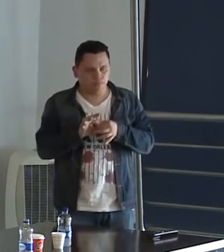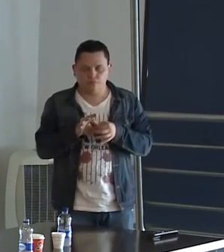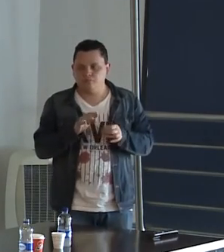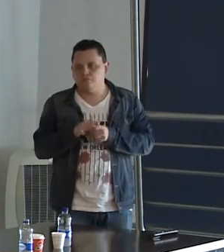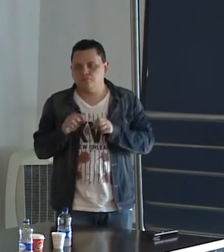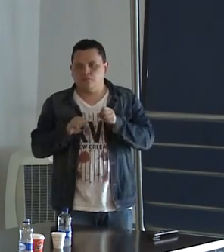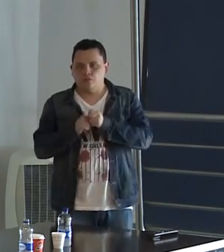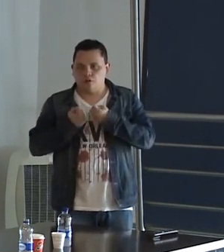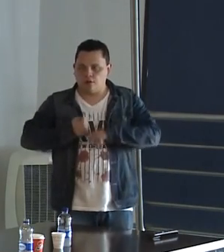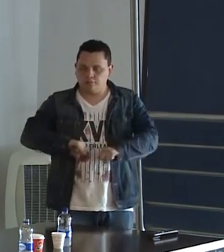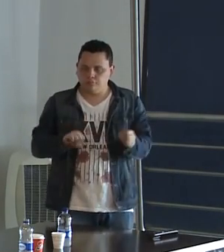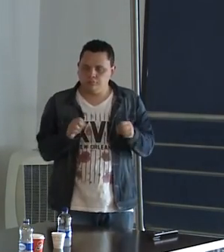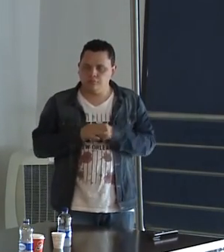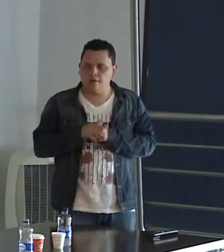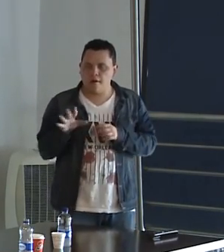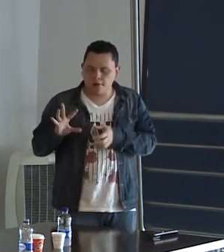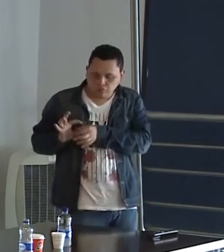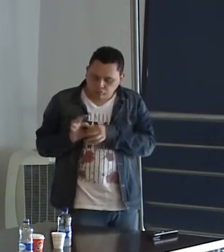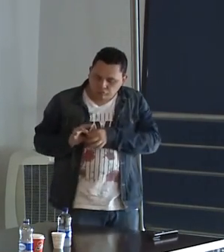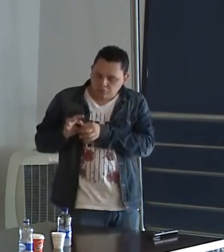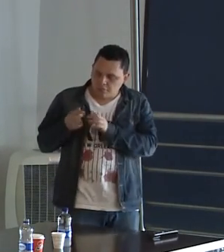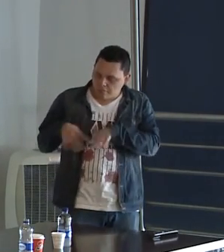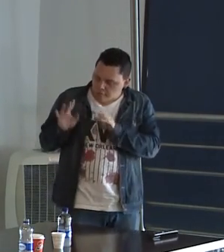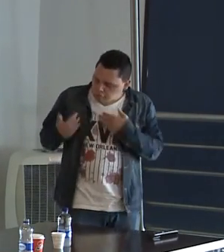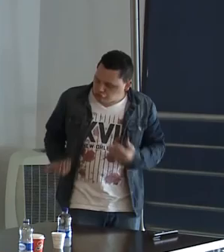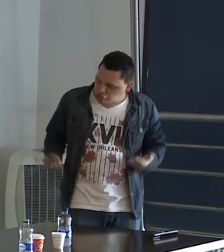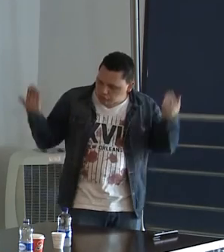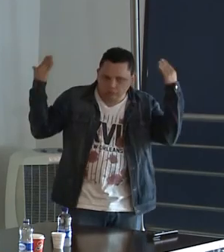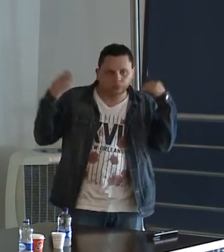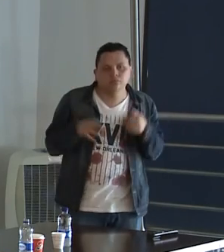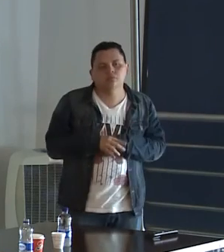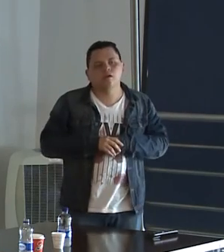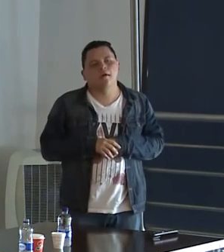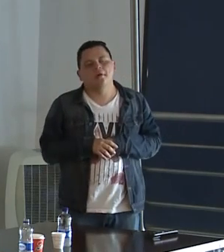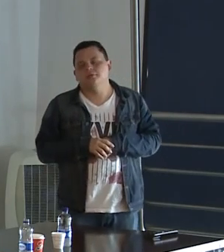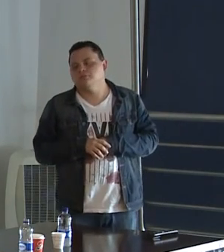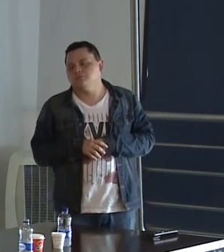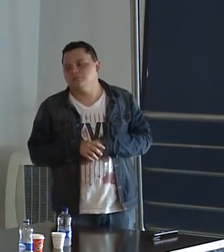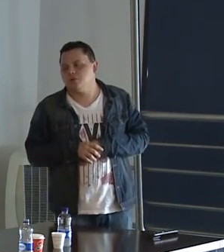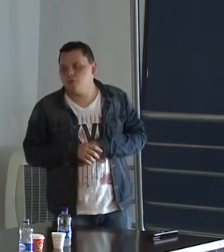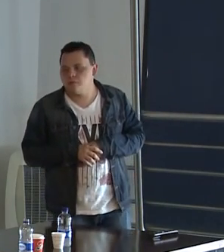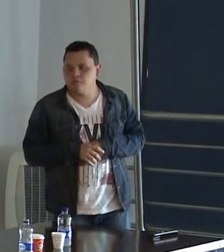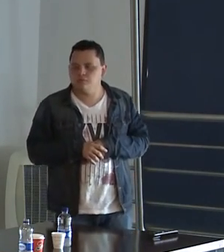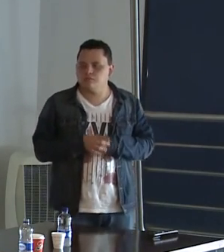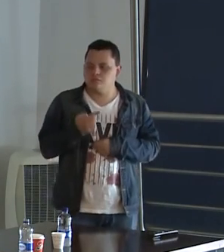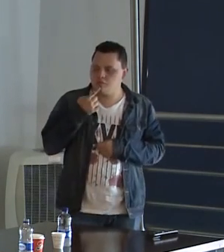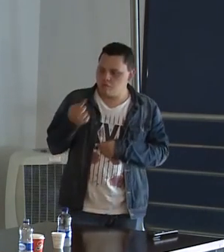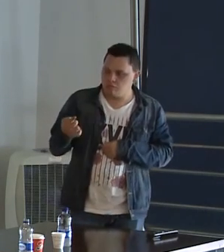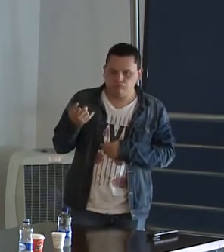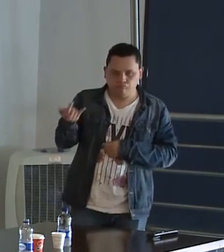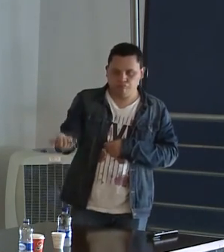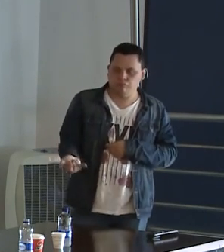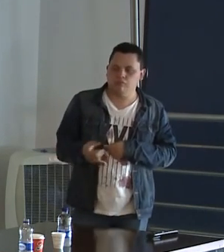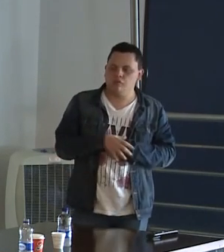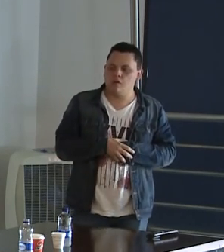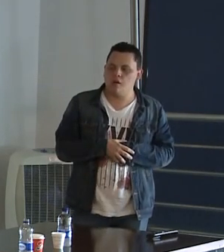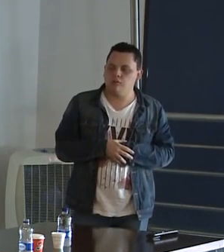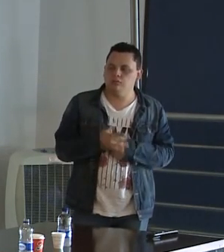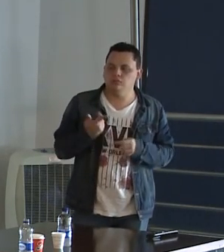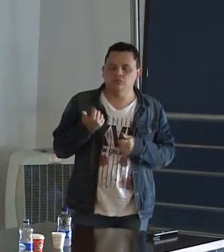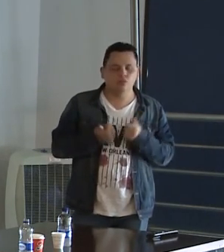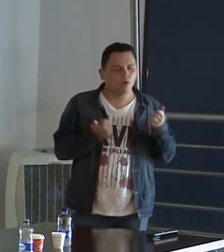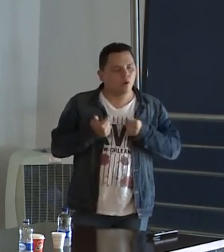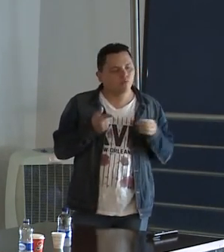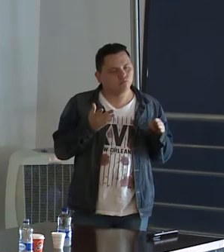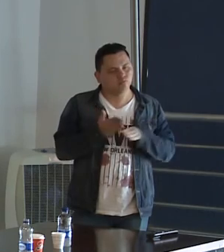el esfuerzo va a ser conjunto, va a ser más exitoso. Estamos hablando de esto. Queda una